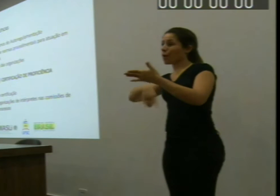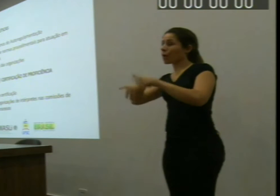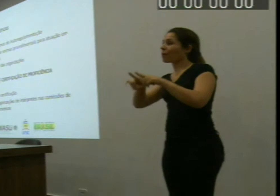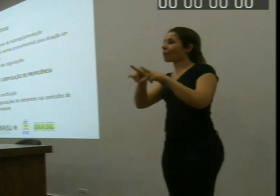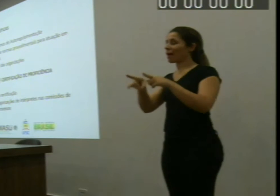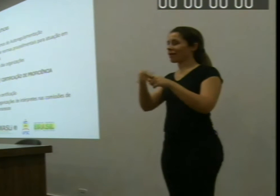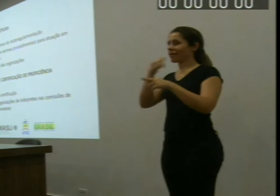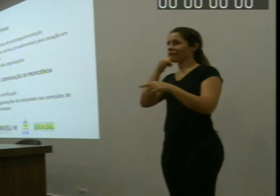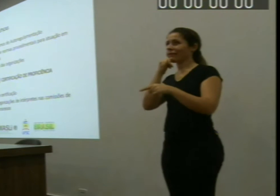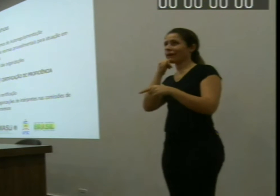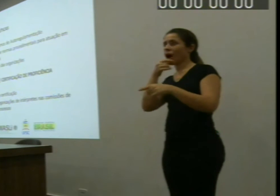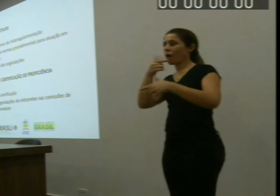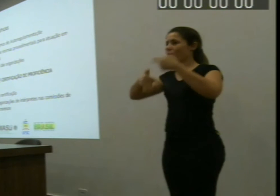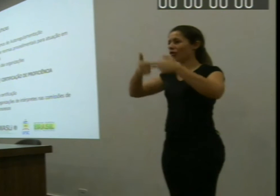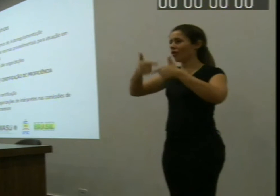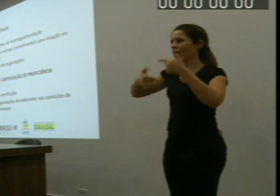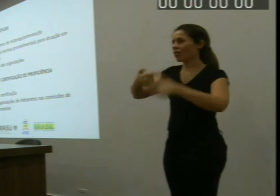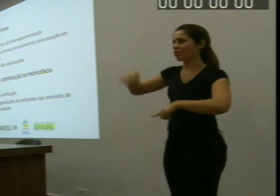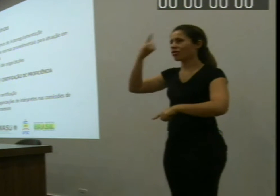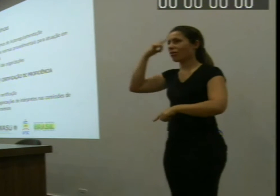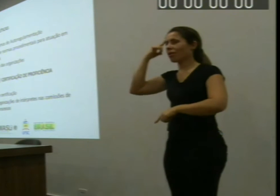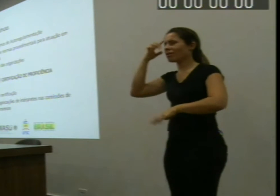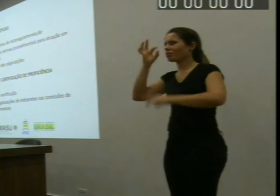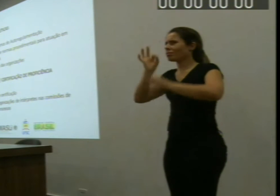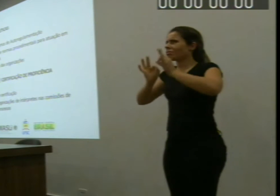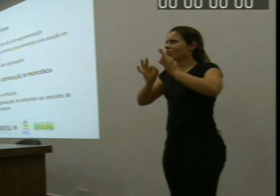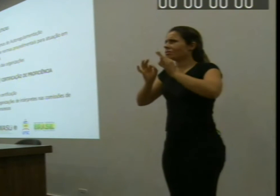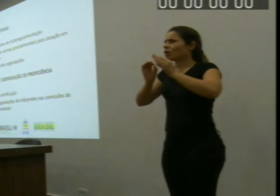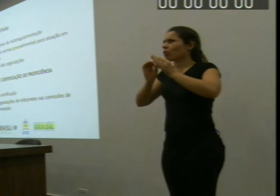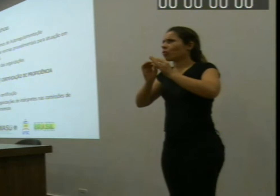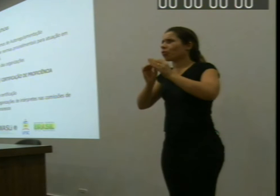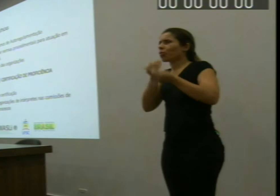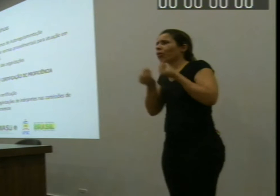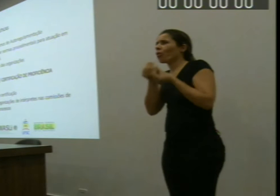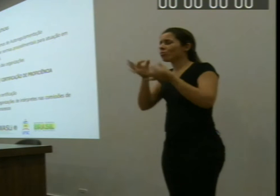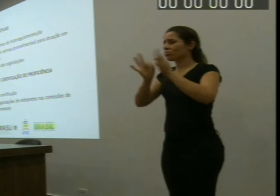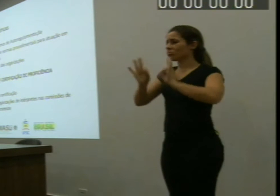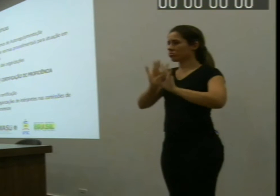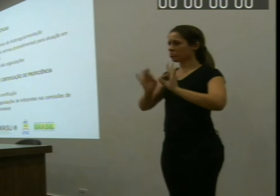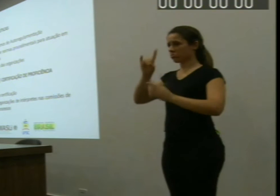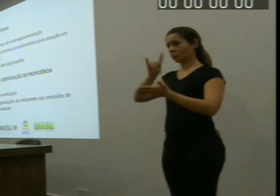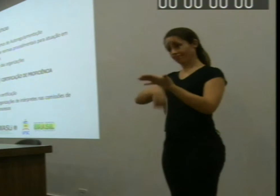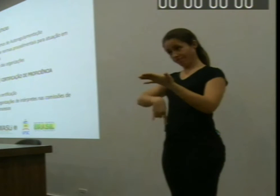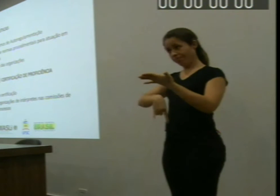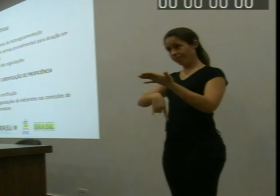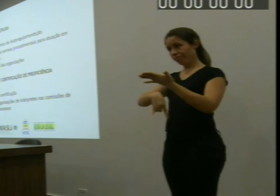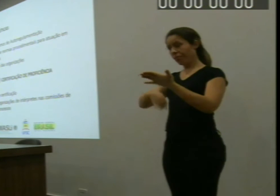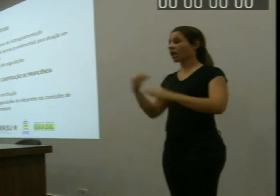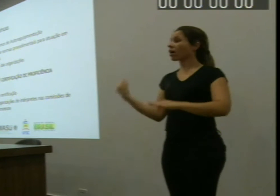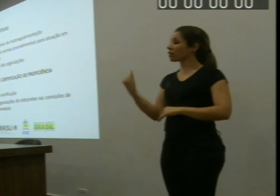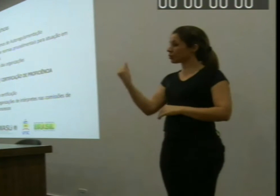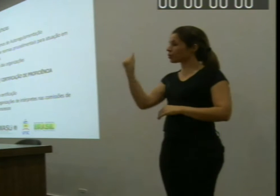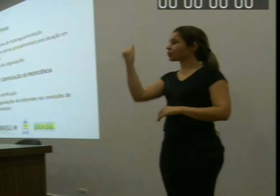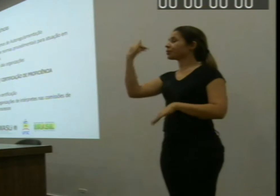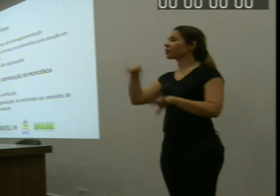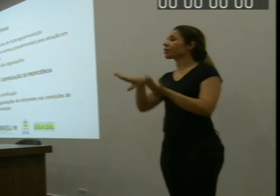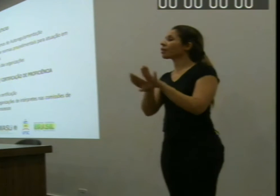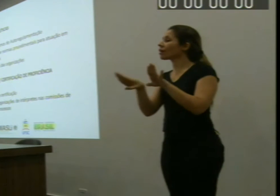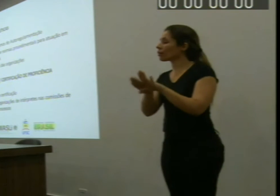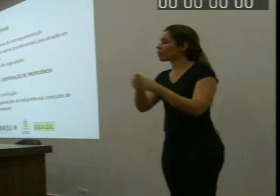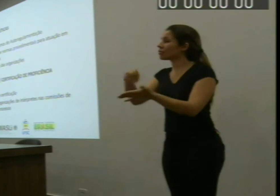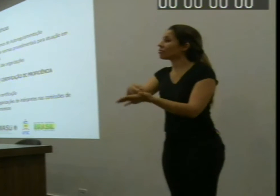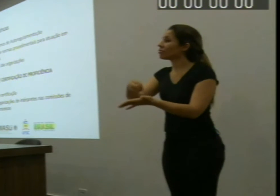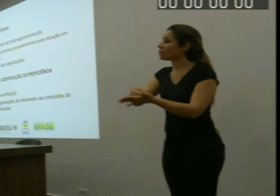política né de pensar a prova de pensar como deve ser então isso é importante também a gente garantir